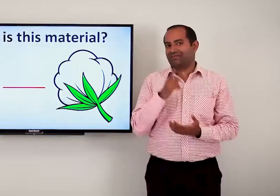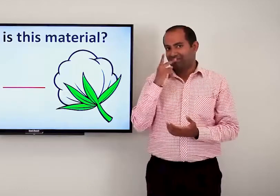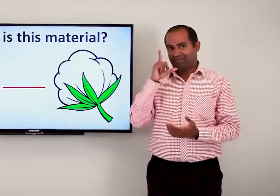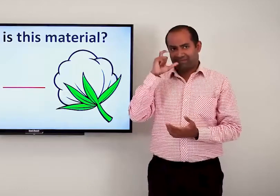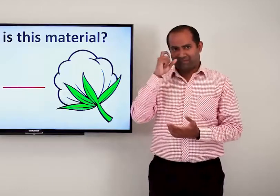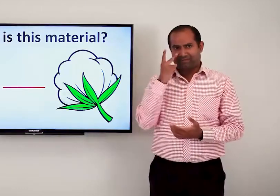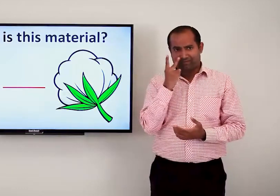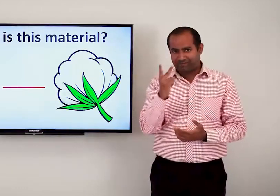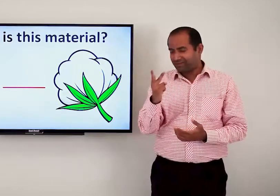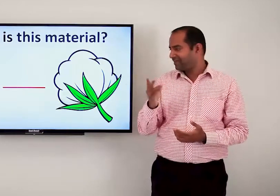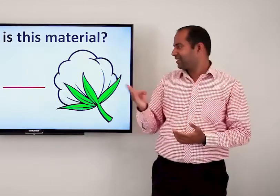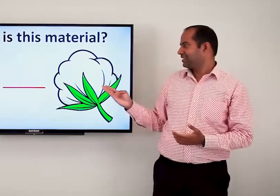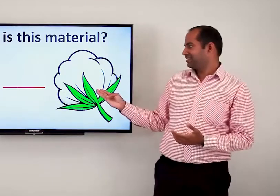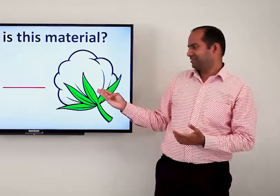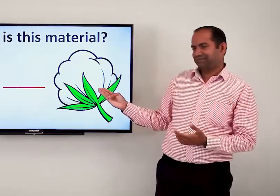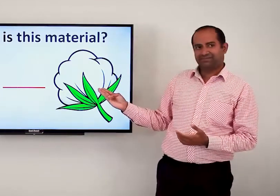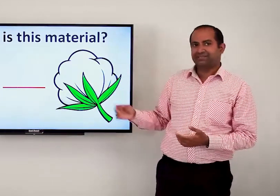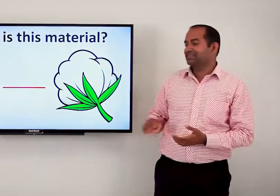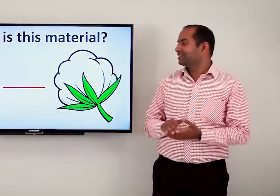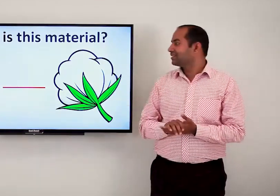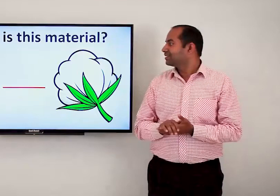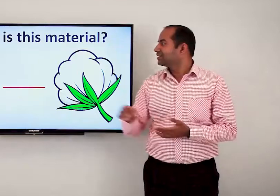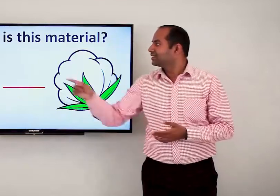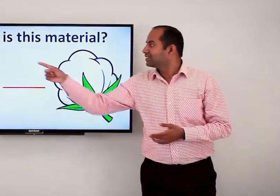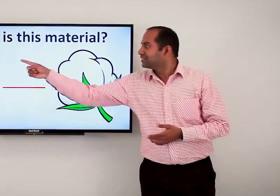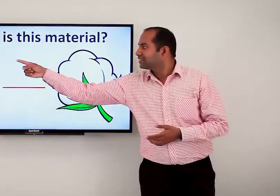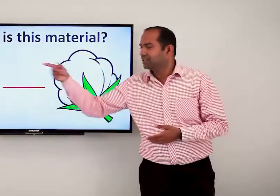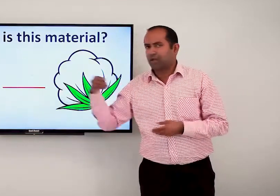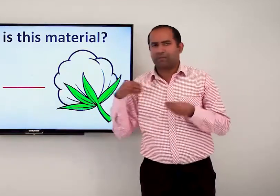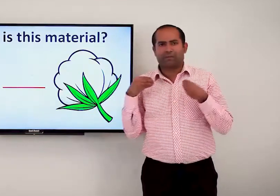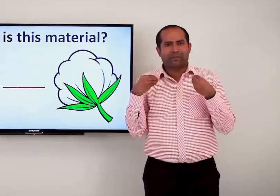ये तस्वीर देखें, ये क्या चीज है? प्लास्टिक,